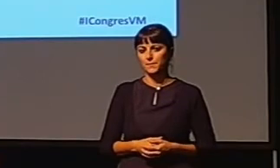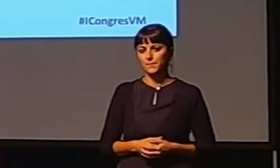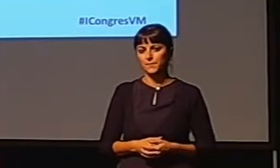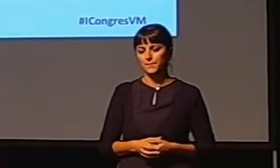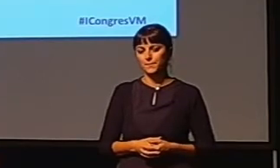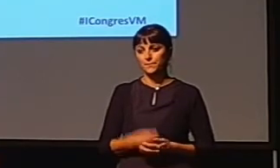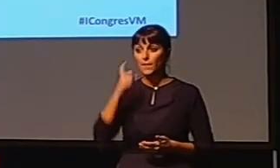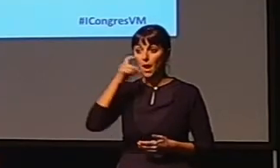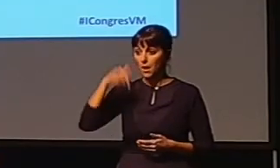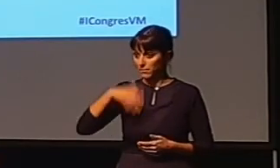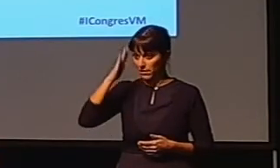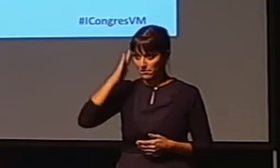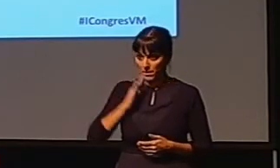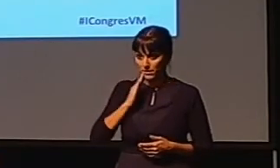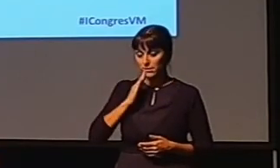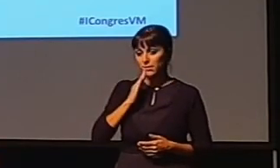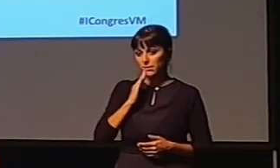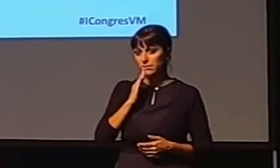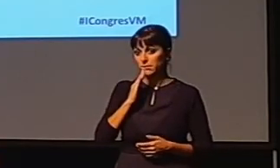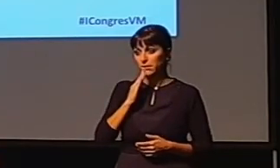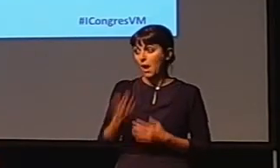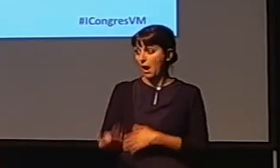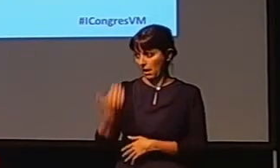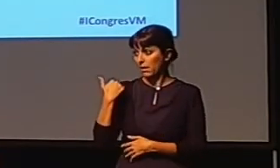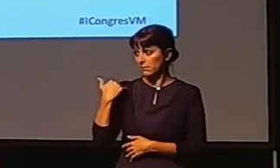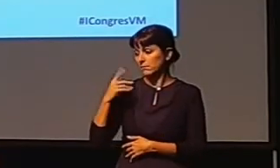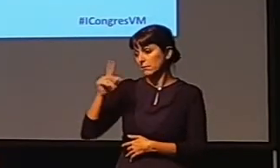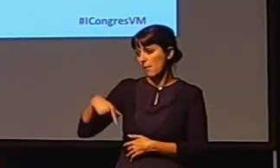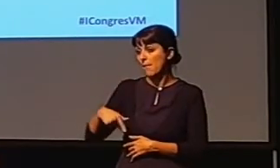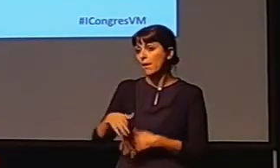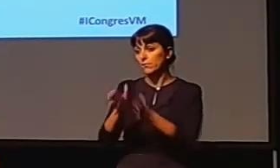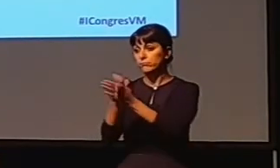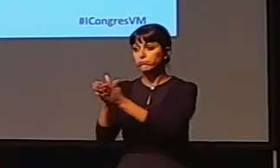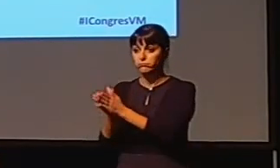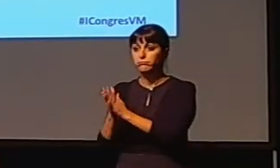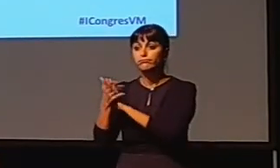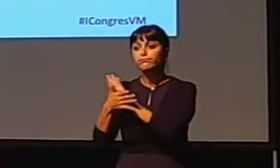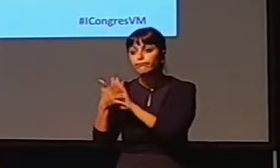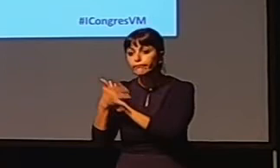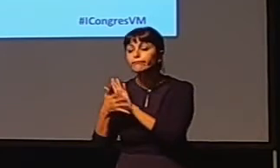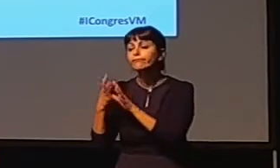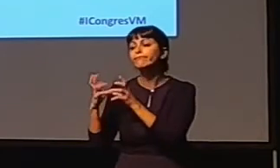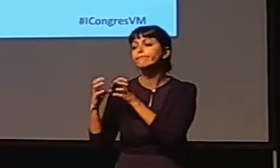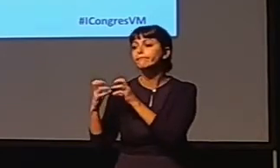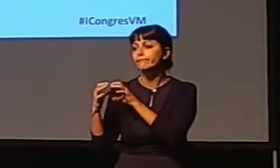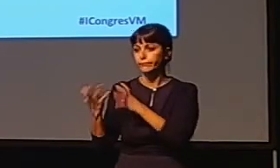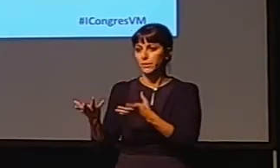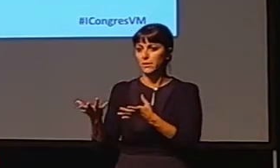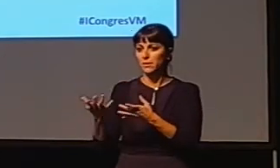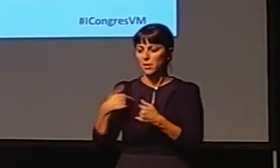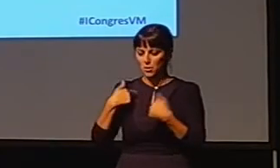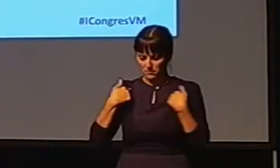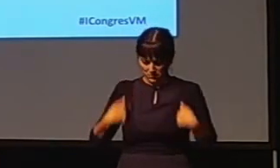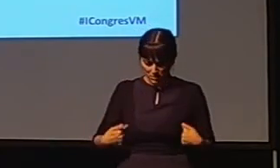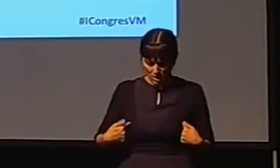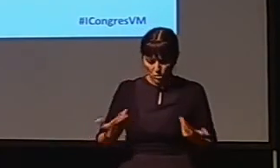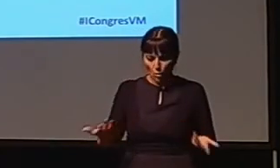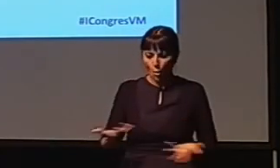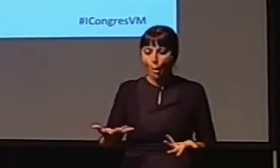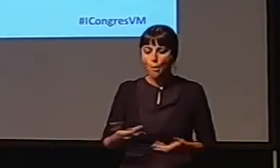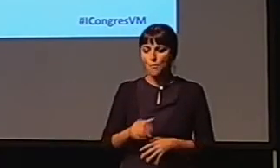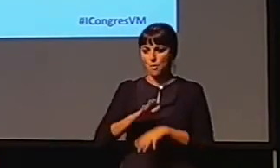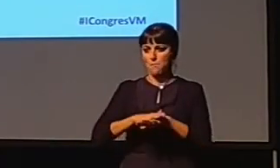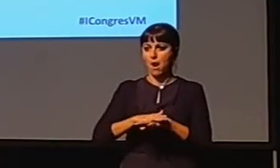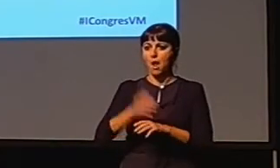Aquest matí i ahir amb algunes companyes deia no estic segura de com estic per fer una ponència